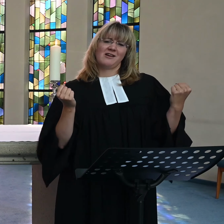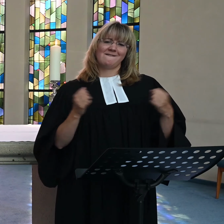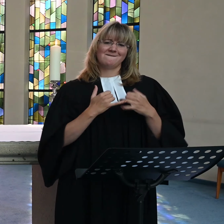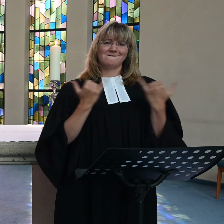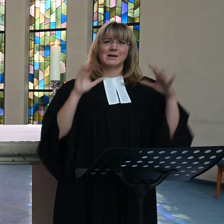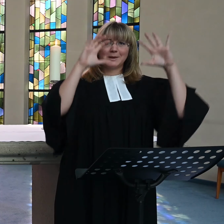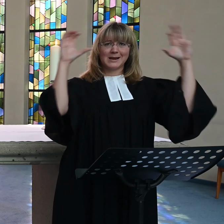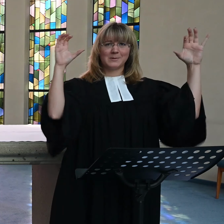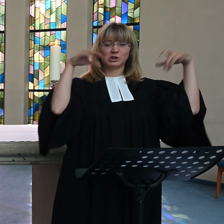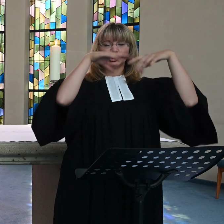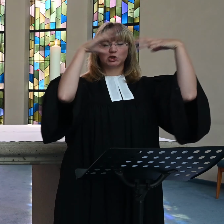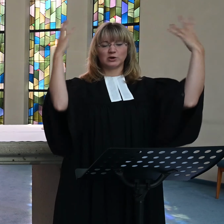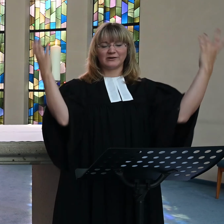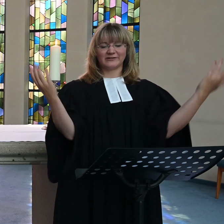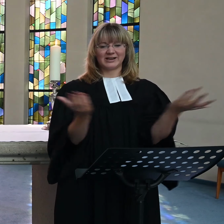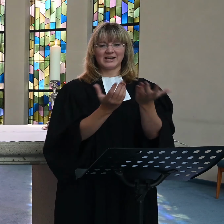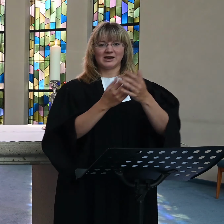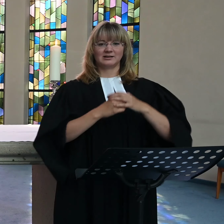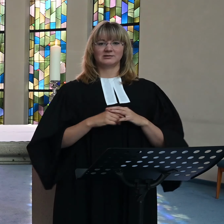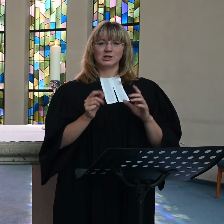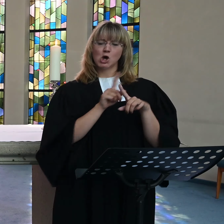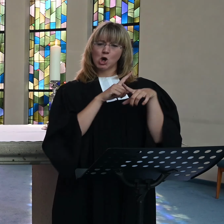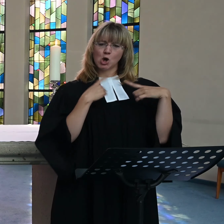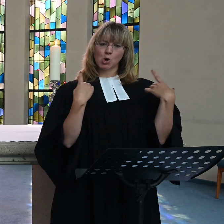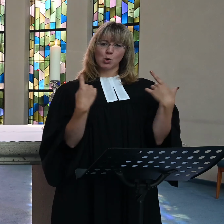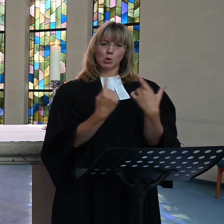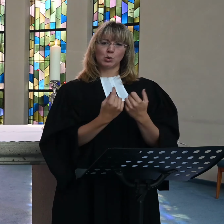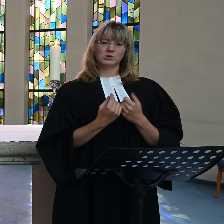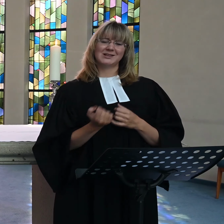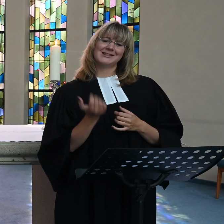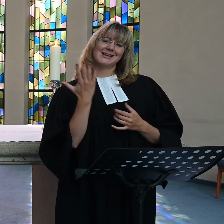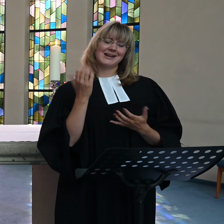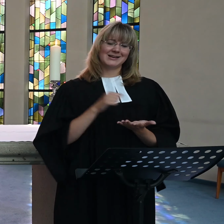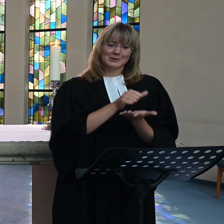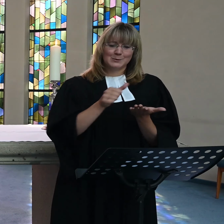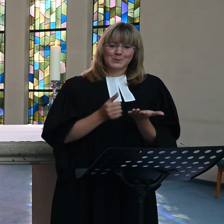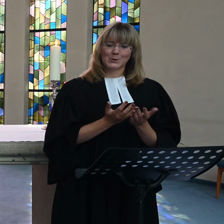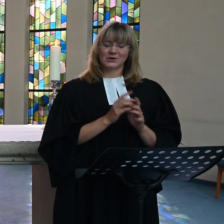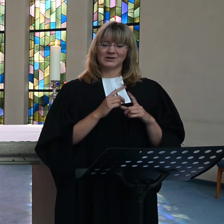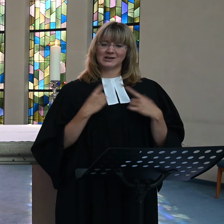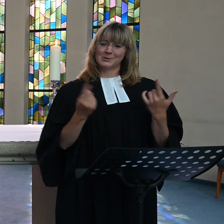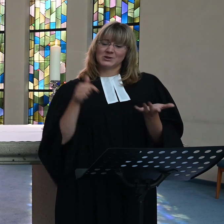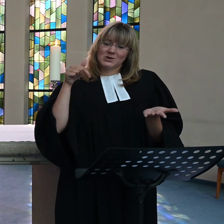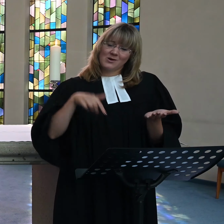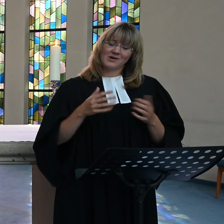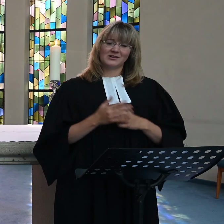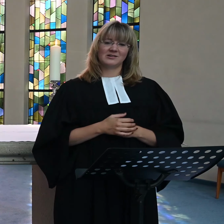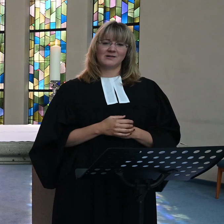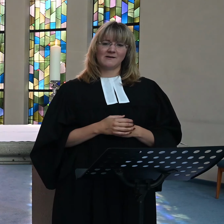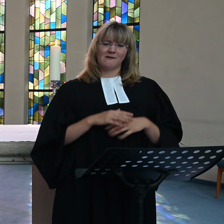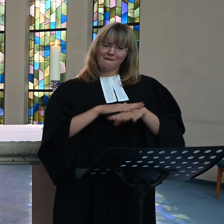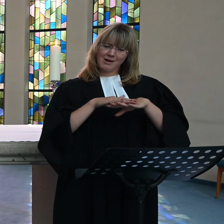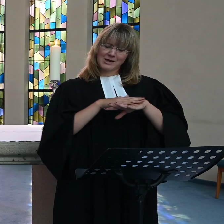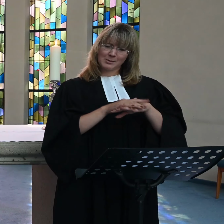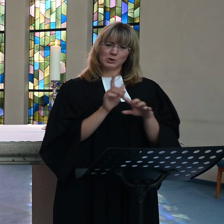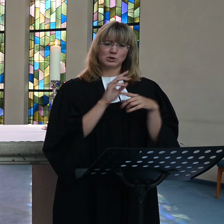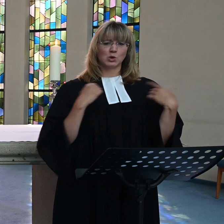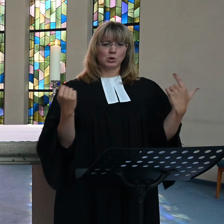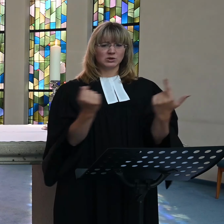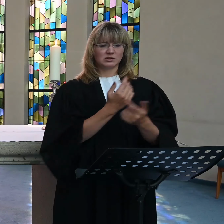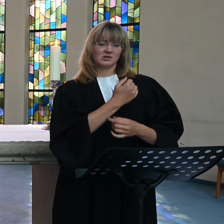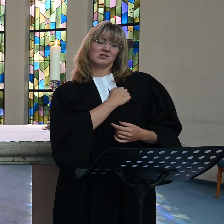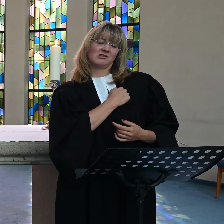geschehe, wie im Himmel, so auf Erden. Unser tägliches Brot gib uns heute und vergib